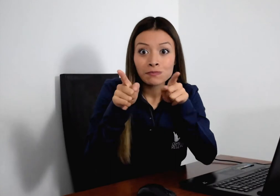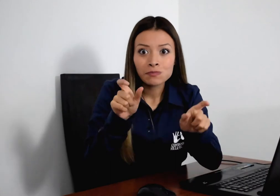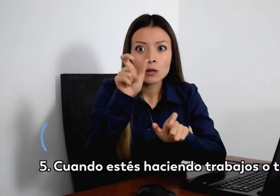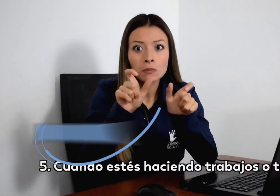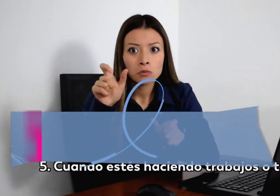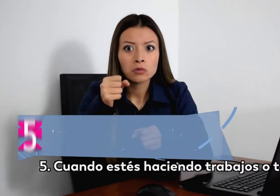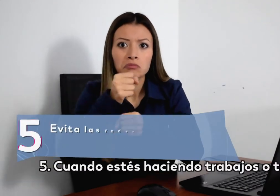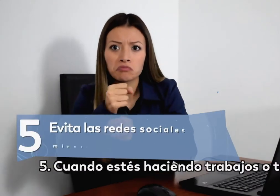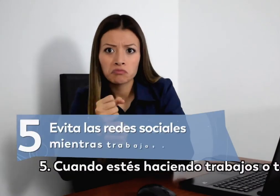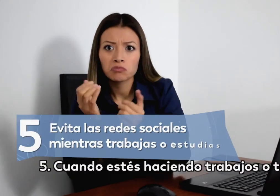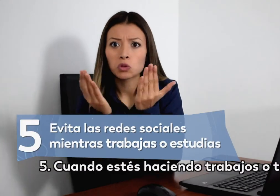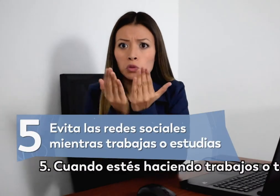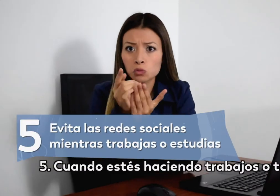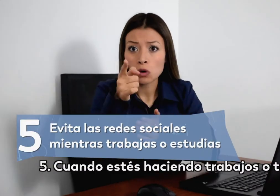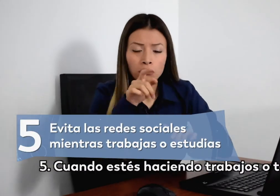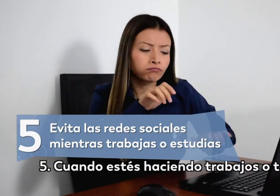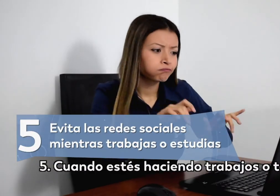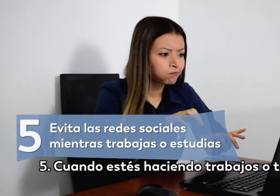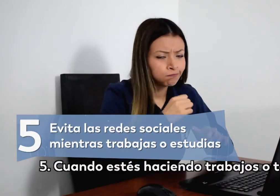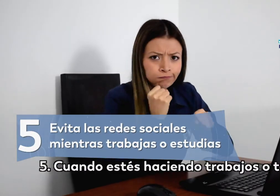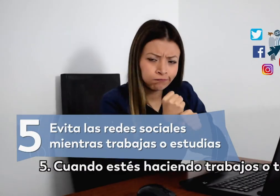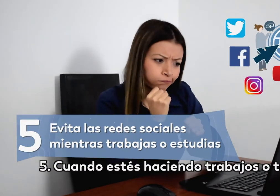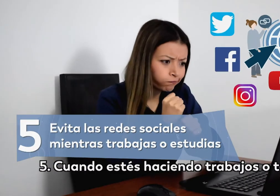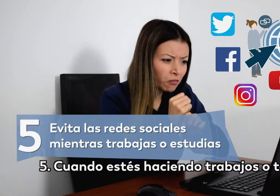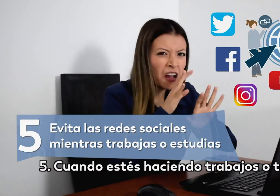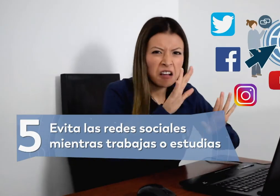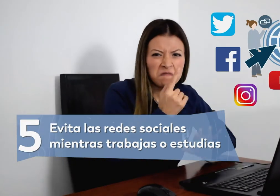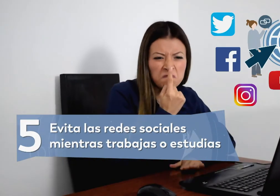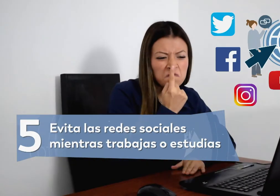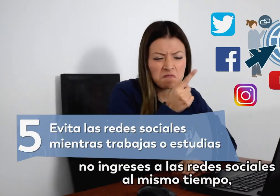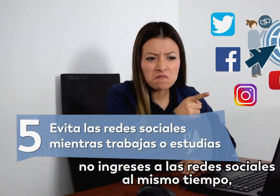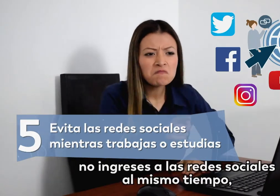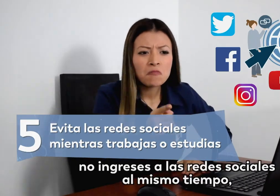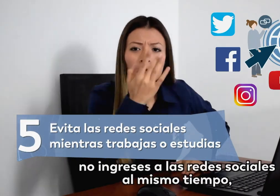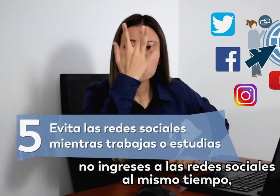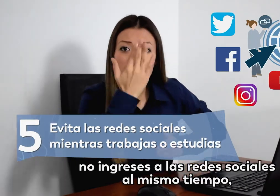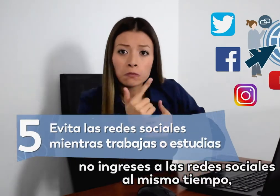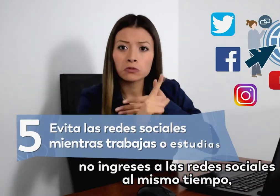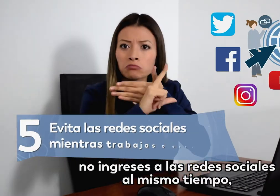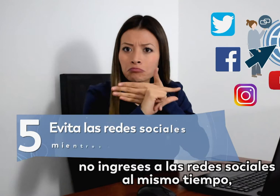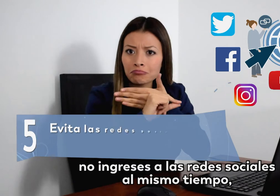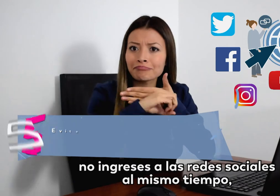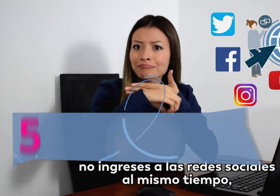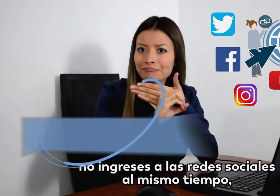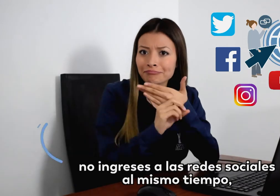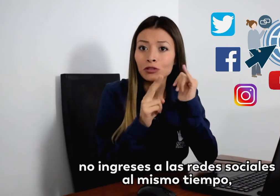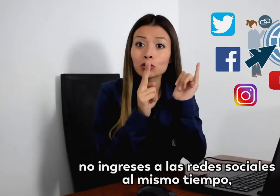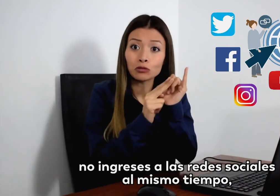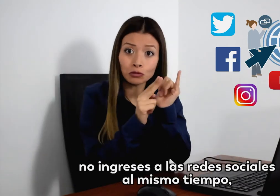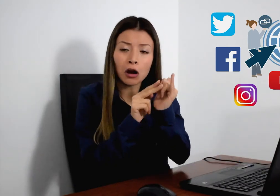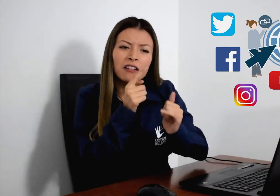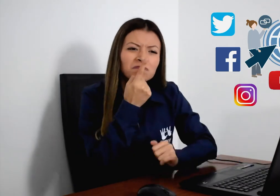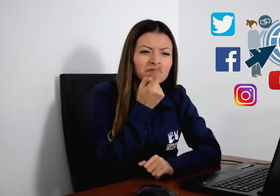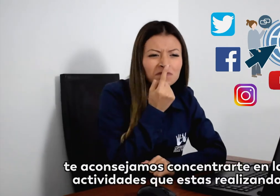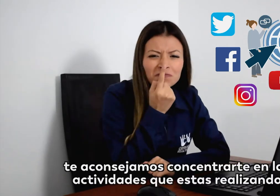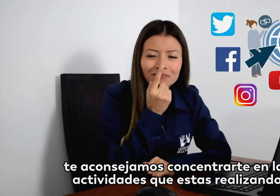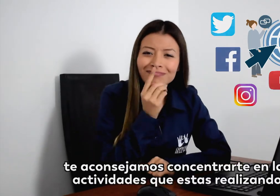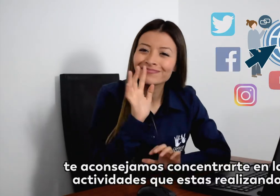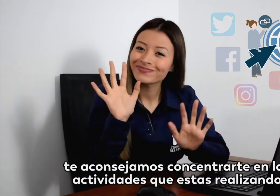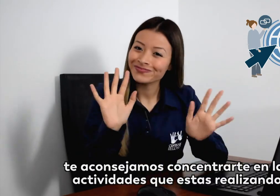Quinto, cuando estés haciendo trabajos o tareas, no ingreses a las redes sociales al mismo tiempo. Te aconsejamos